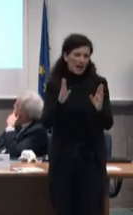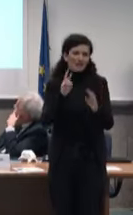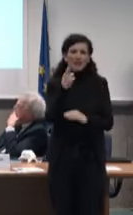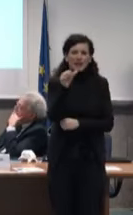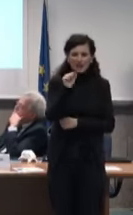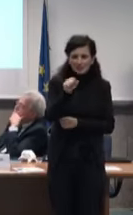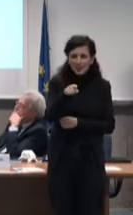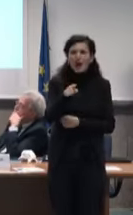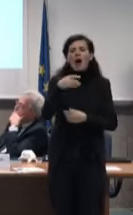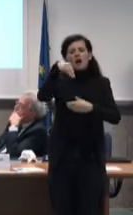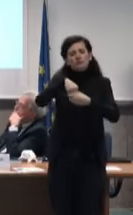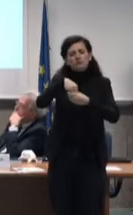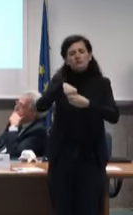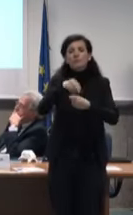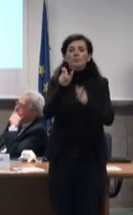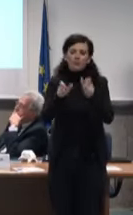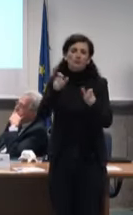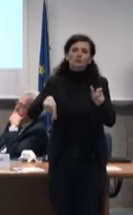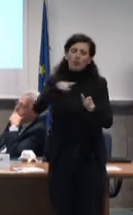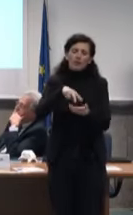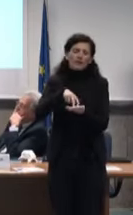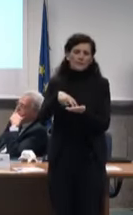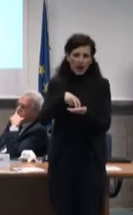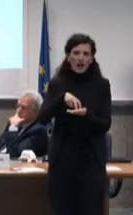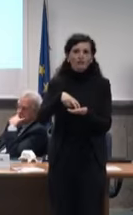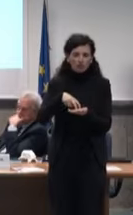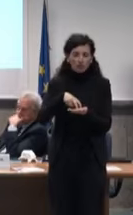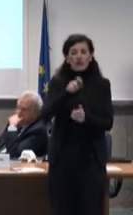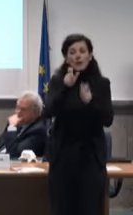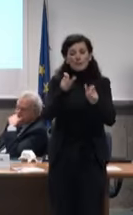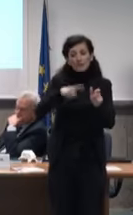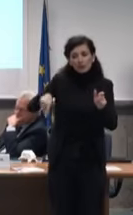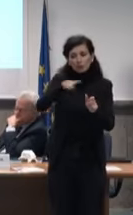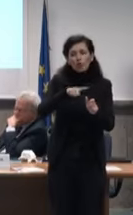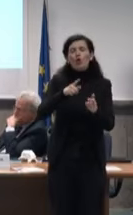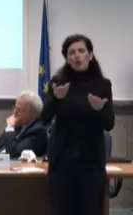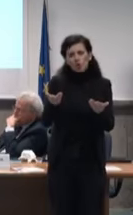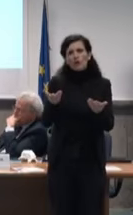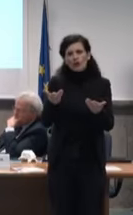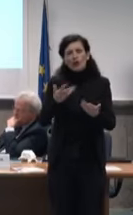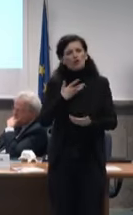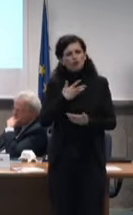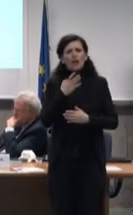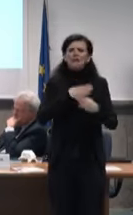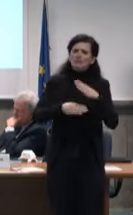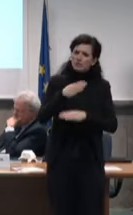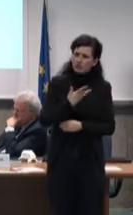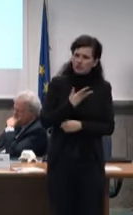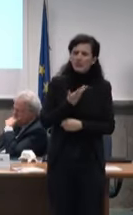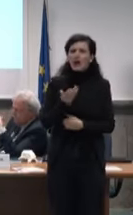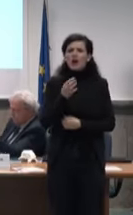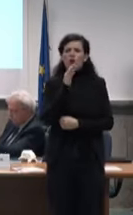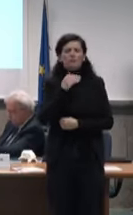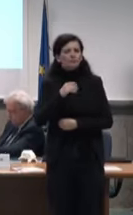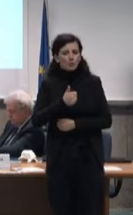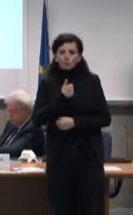sono persone fragili persone portatori di qualche disabili di disabilità o non autosufficienti o